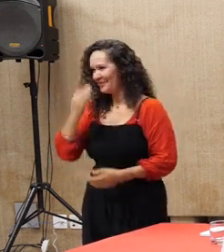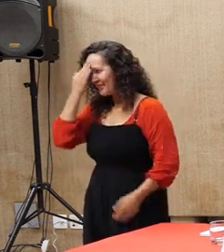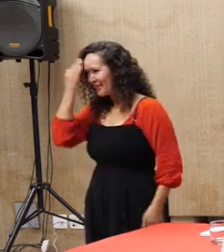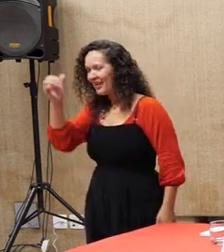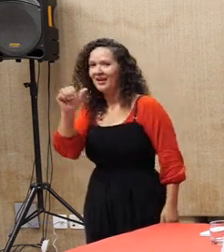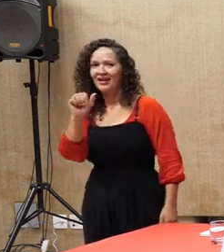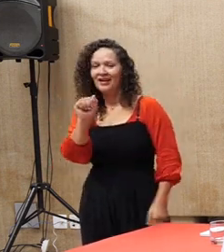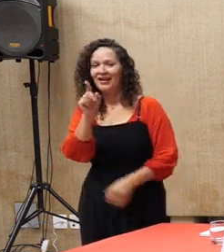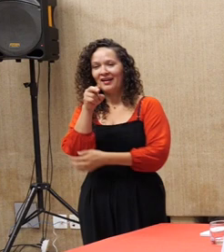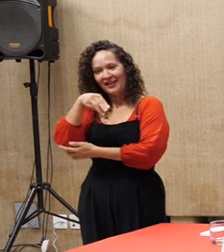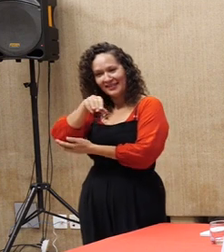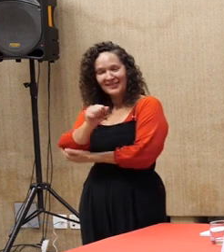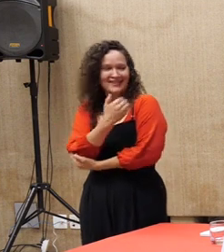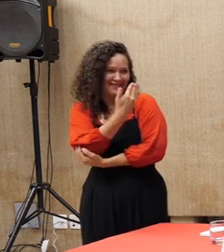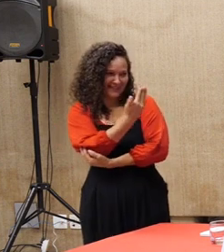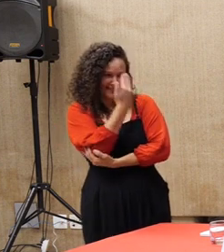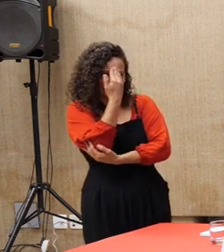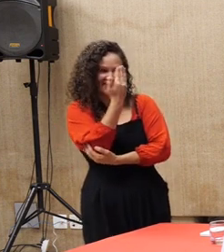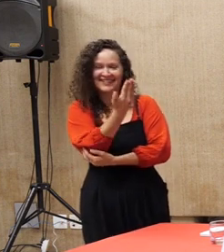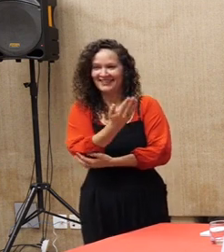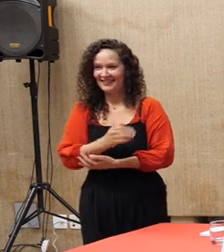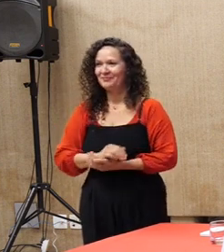Obrigado, Adriana.